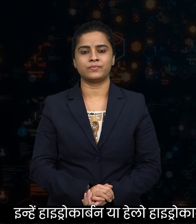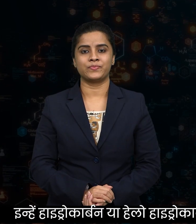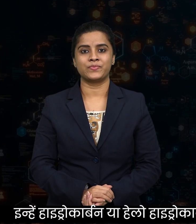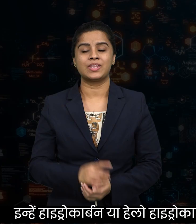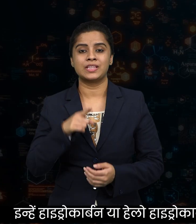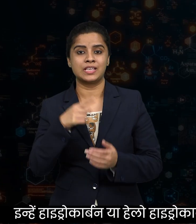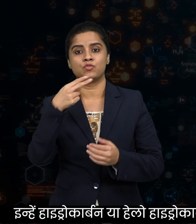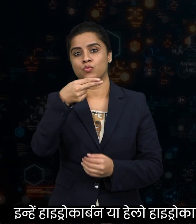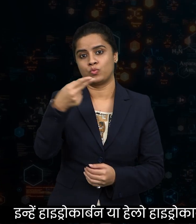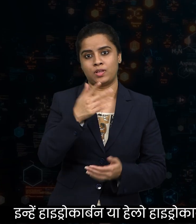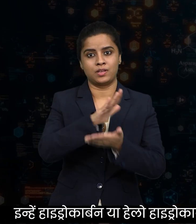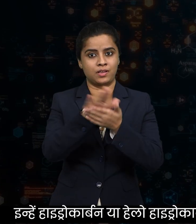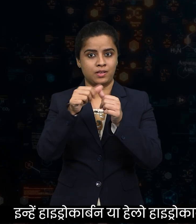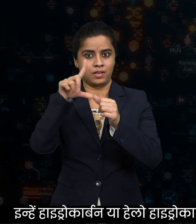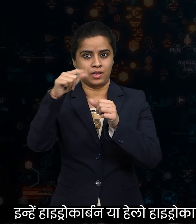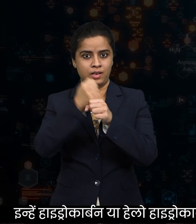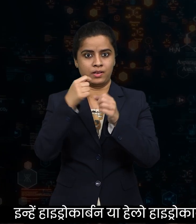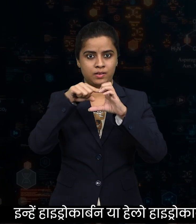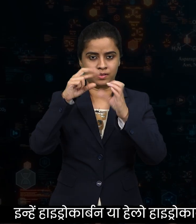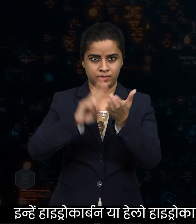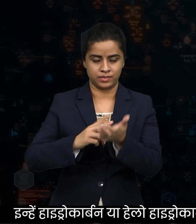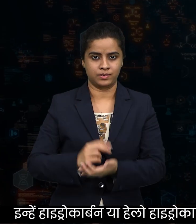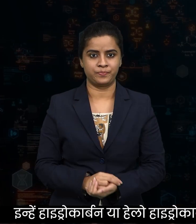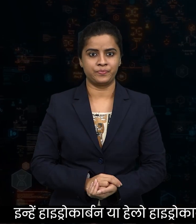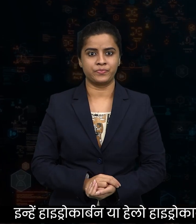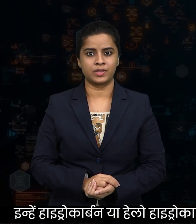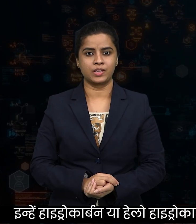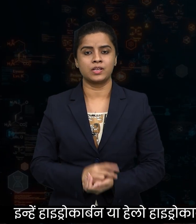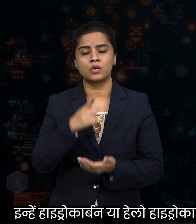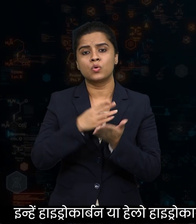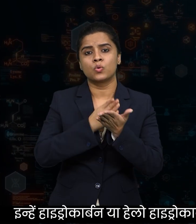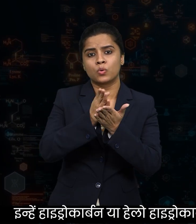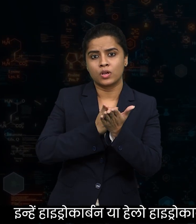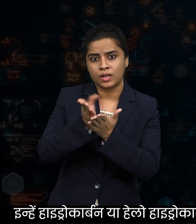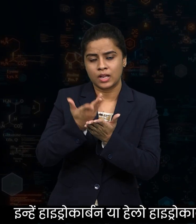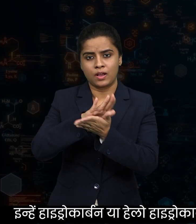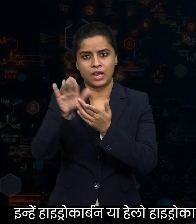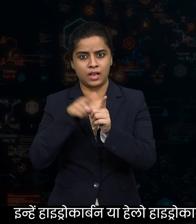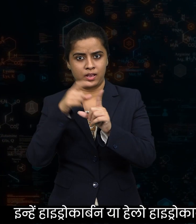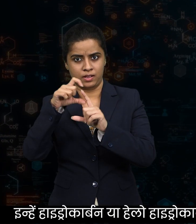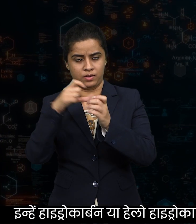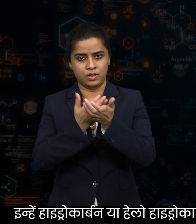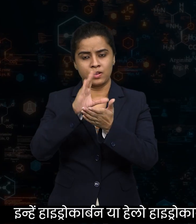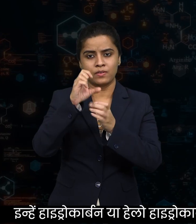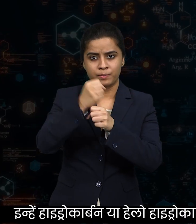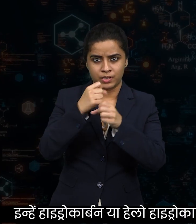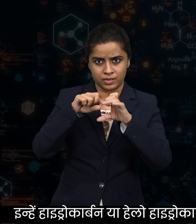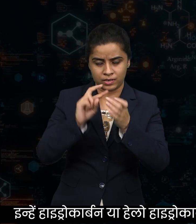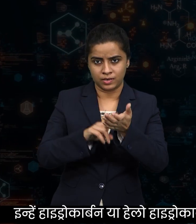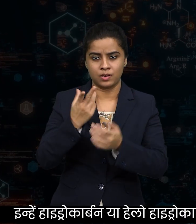इन्हें हाइड्रोकार्बन या हैलो हाइड्रोकार्बन के हैलोजन व्युत्पादित के रूप में माना जाता